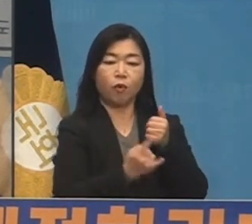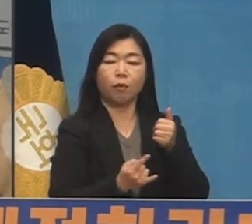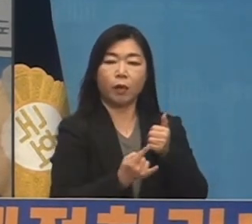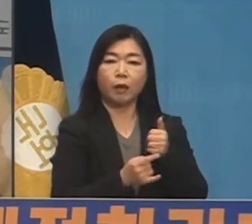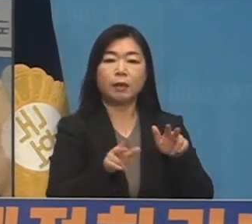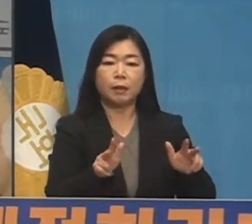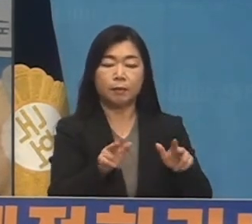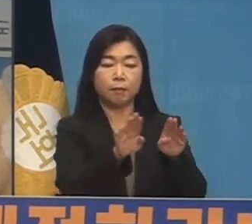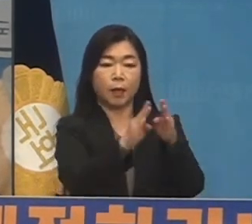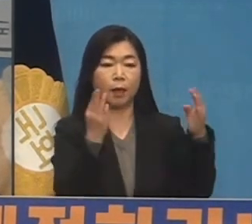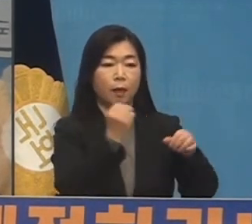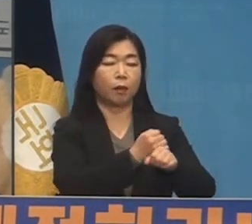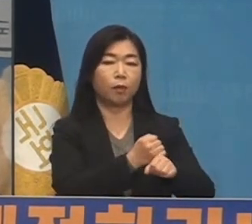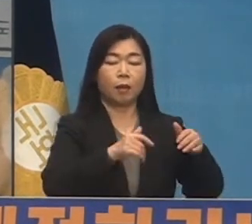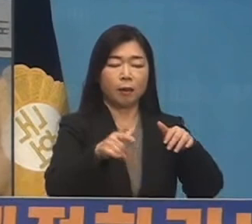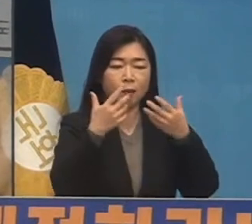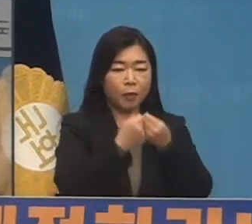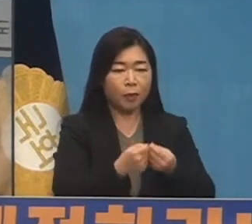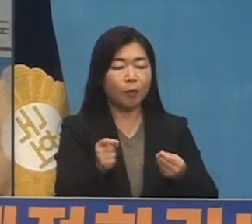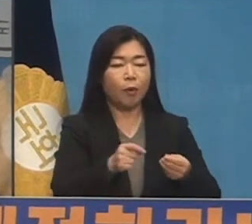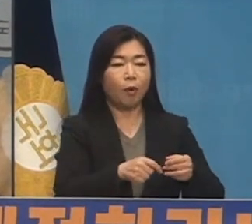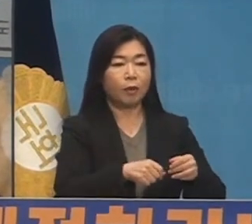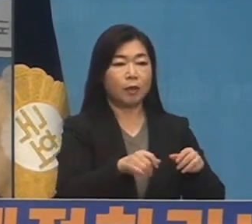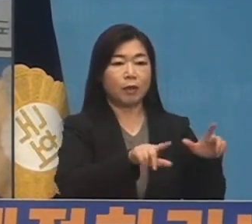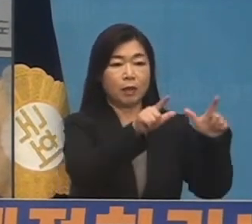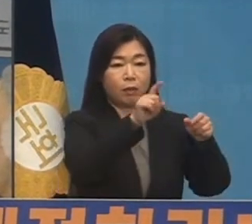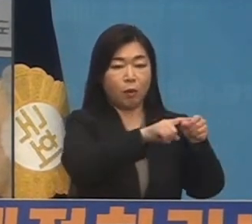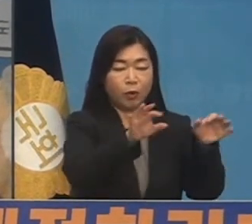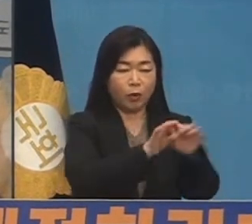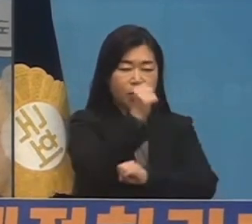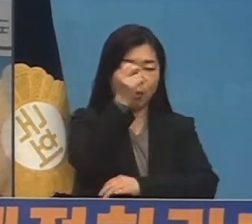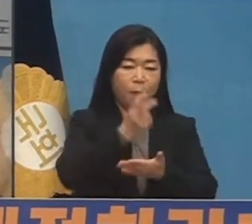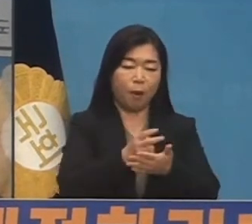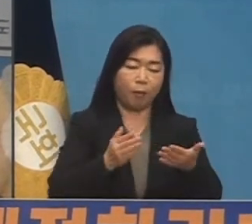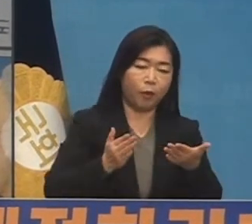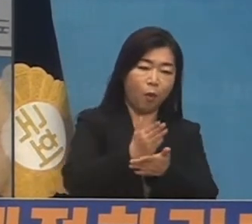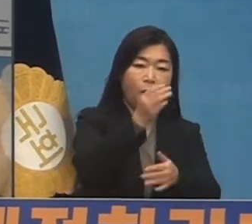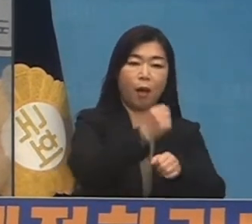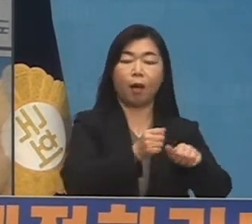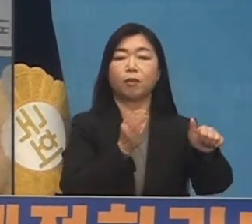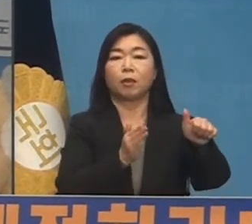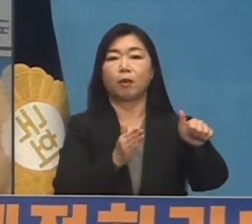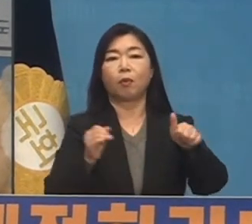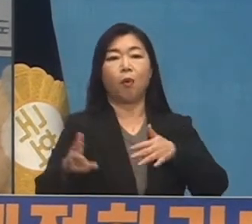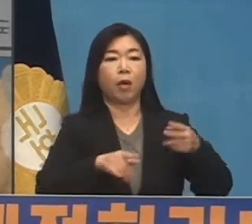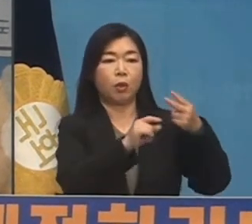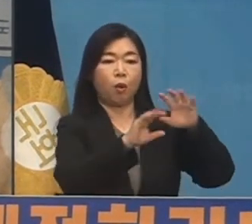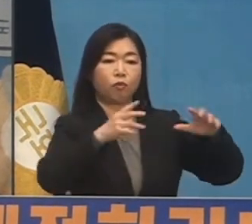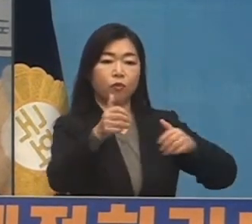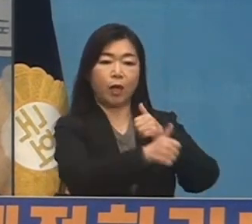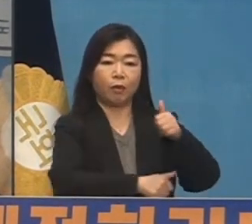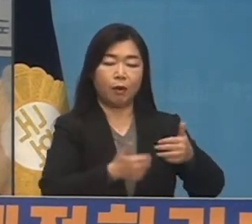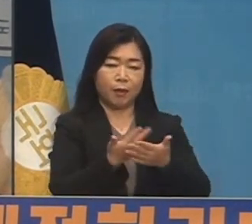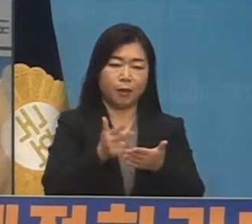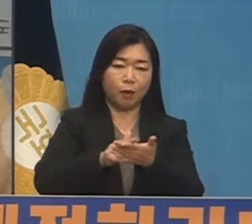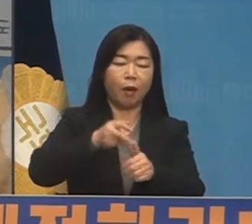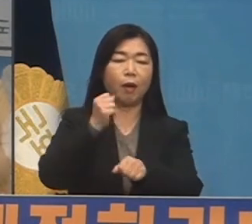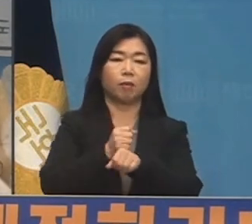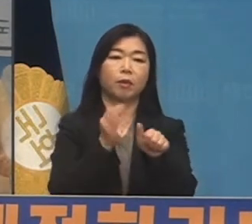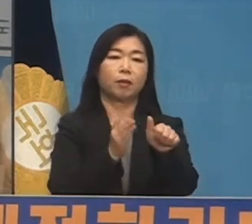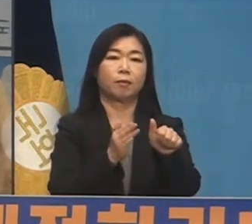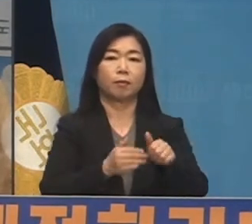안건조정위원회를 당장 열어 대표적인 법안인 사회적경제기본법을 통과시키고 2월 국회에서 제정하라.